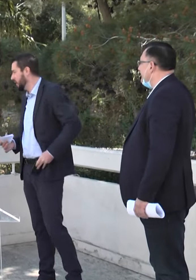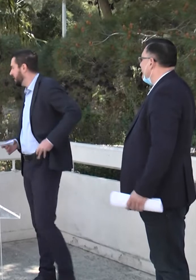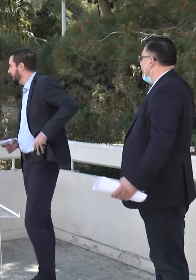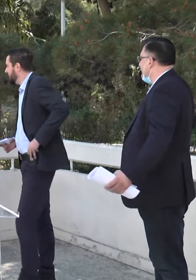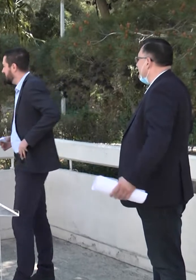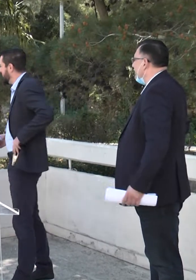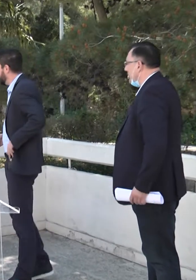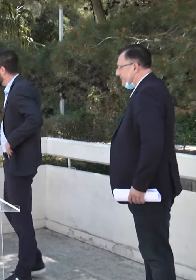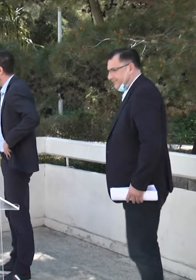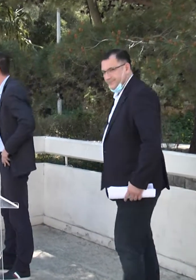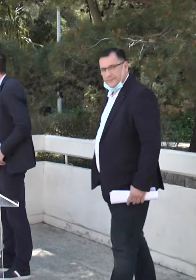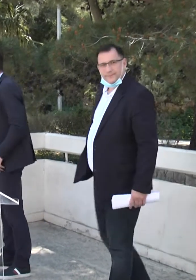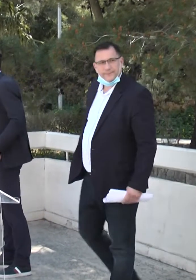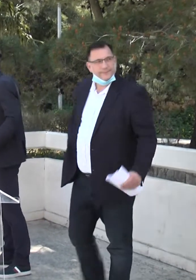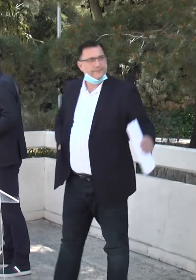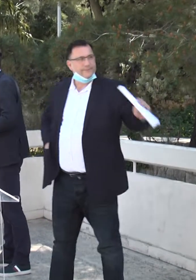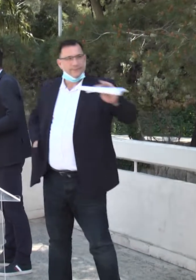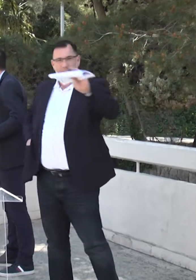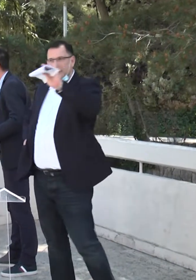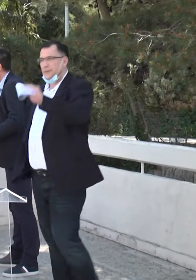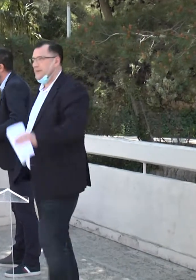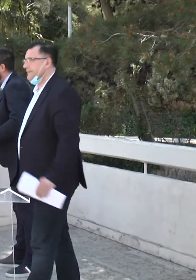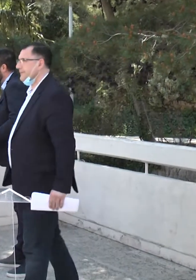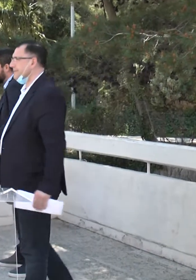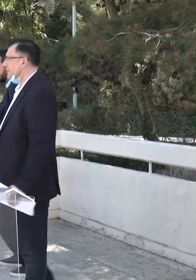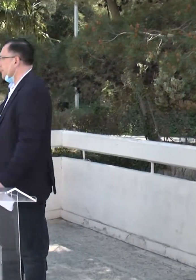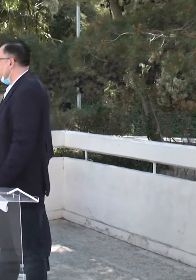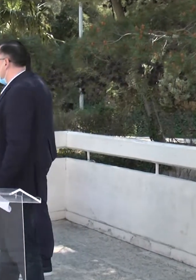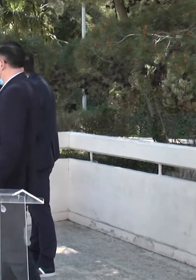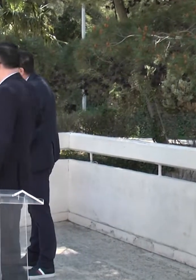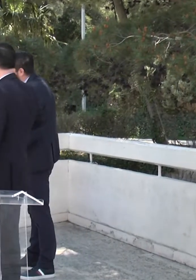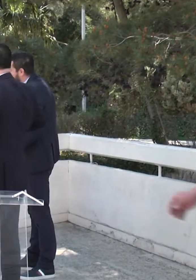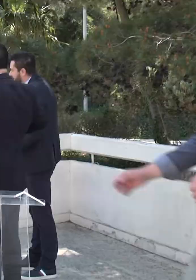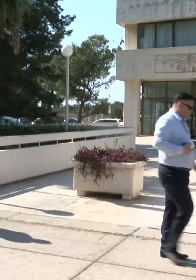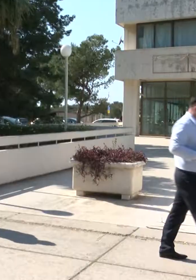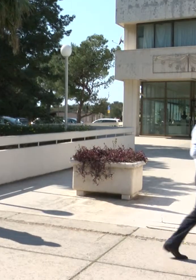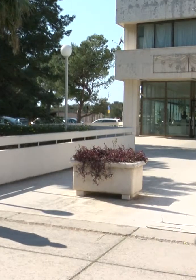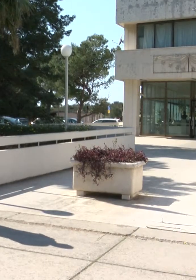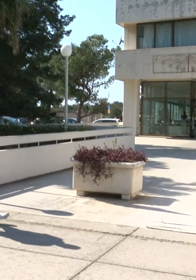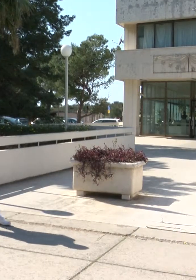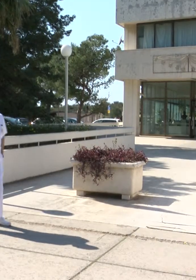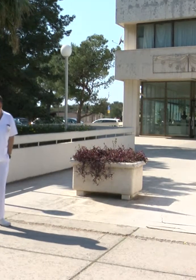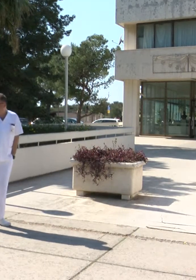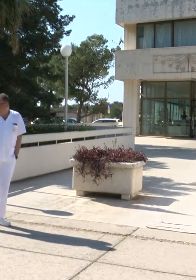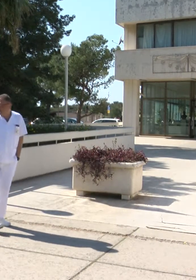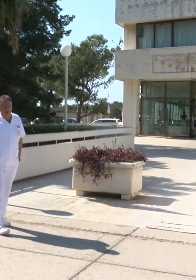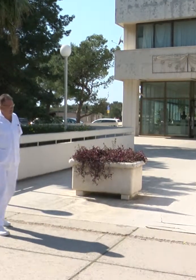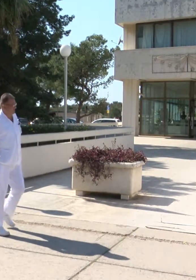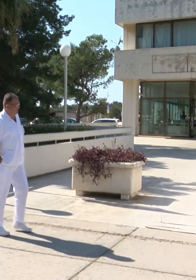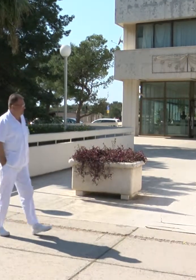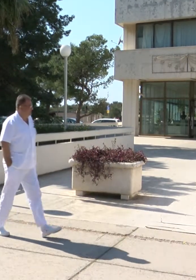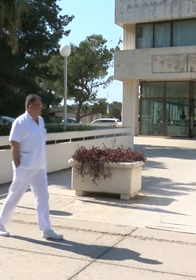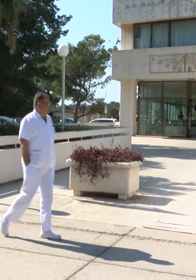opće bolnice Dubrovnik Mario Bekić je rekao kako je trenutno na zaraznom odjelu 19 pacijenata, dvoje ih se nalazi u jedinicama